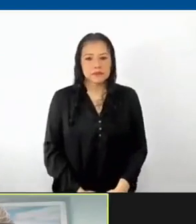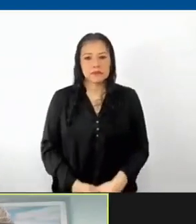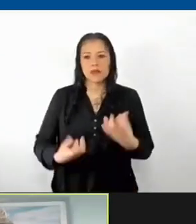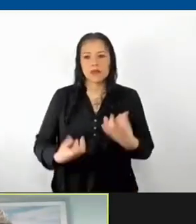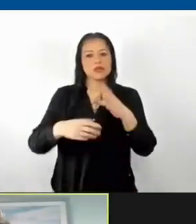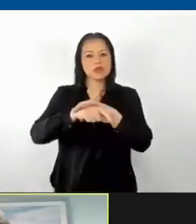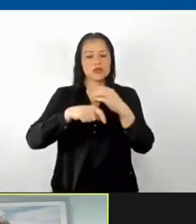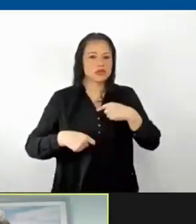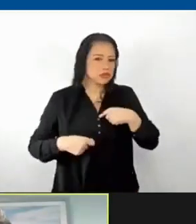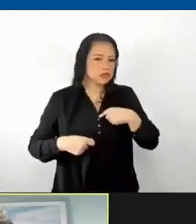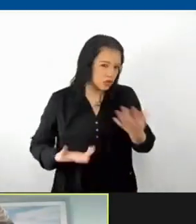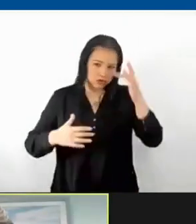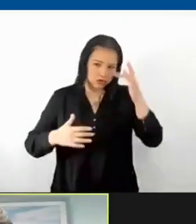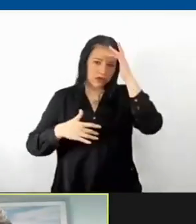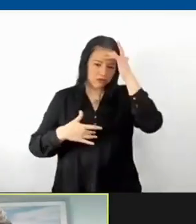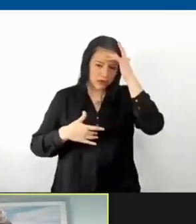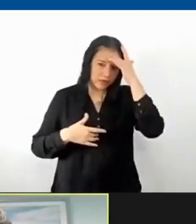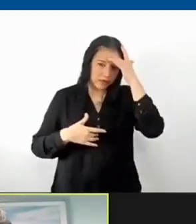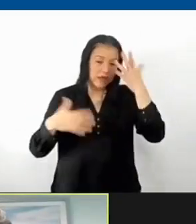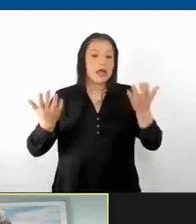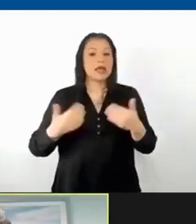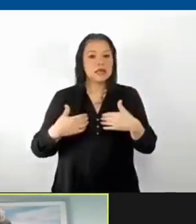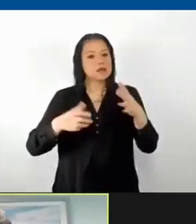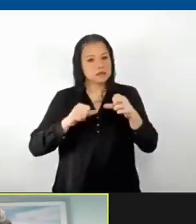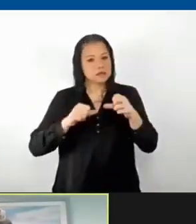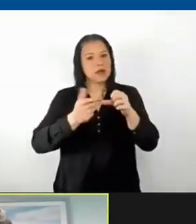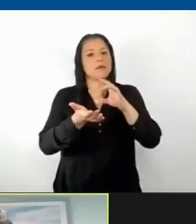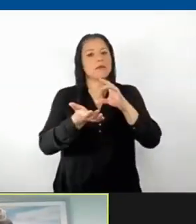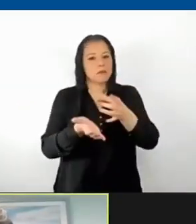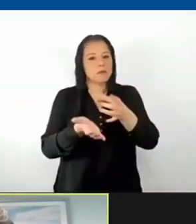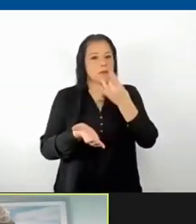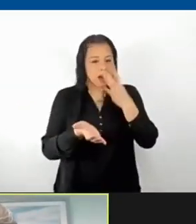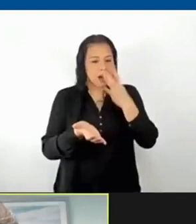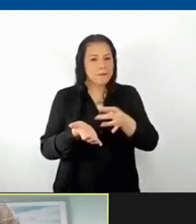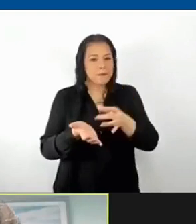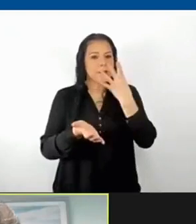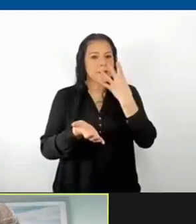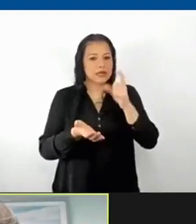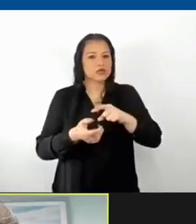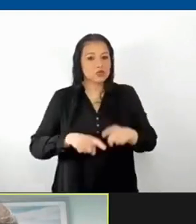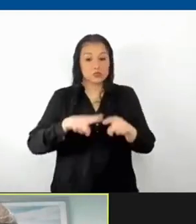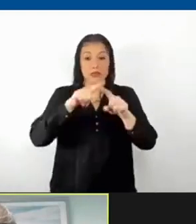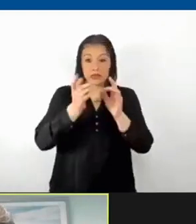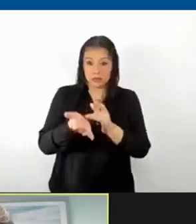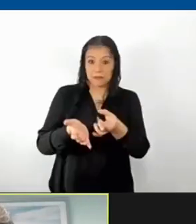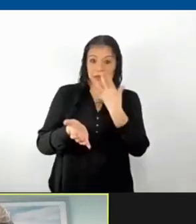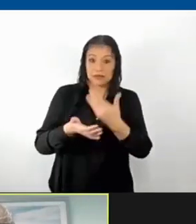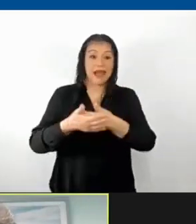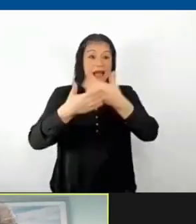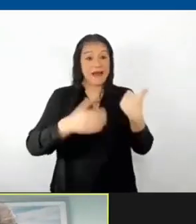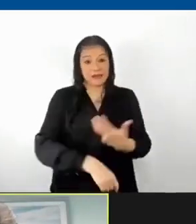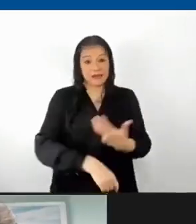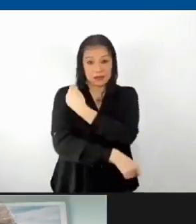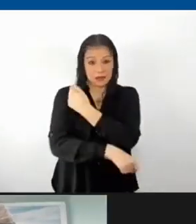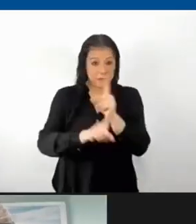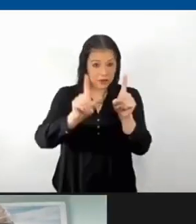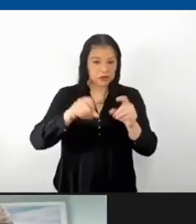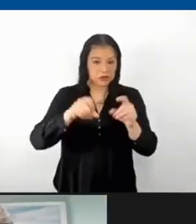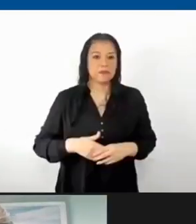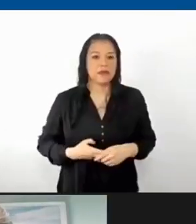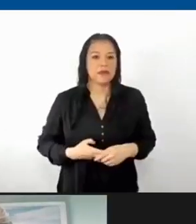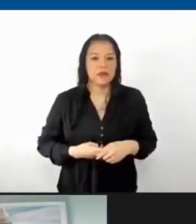Doctor, si soy paciente que lleva un tratamiento con pastillas, ¿debo suspender y cuántos días antes de aplicarme la vacuna?